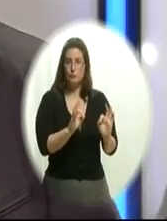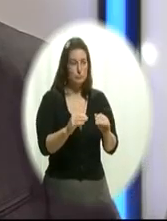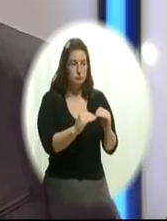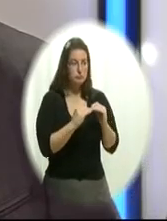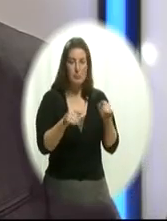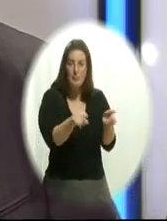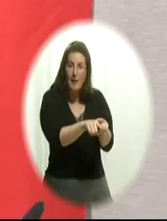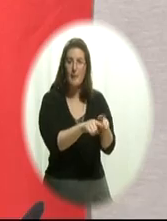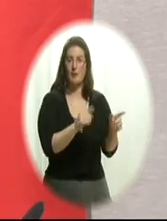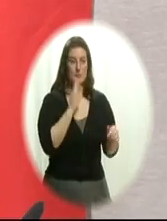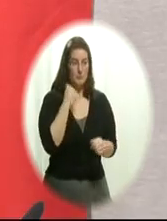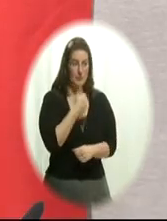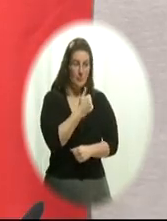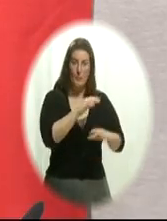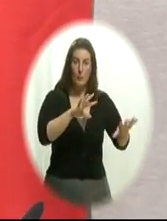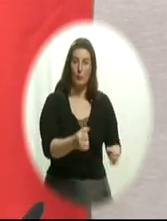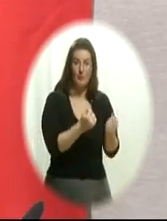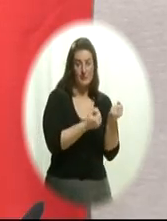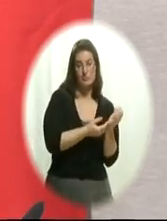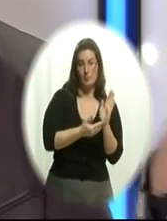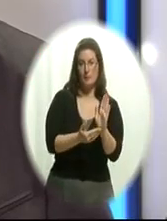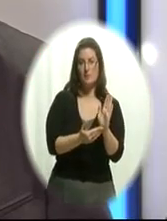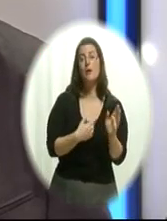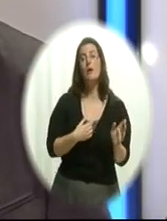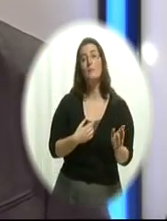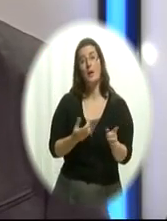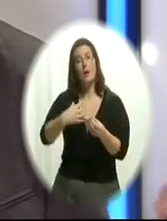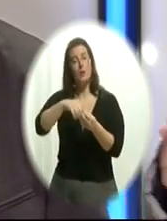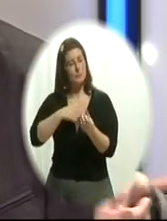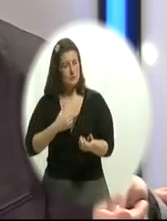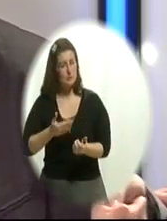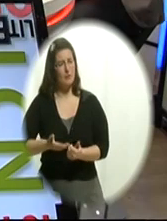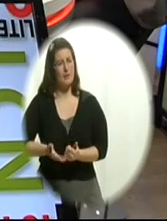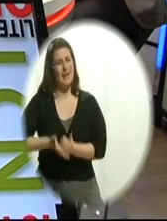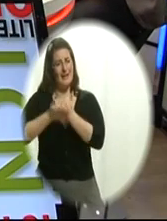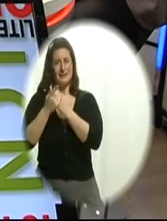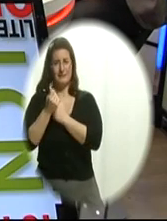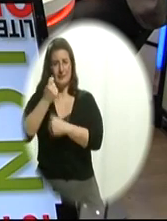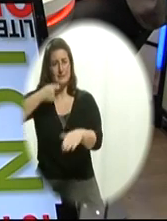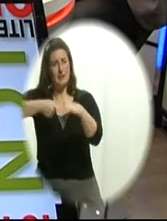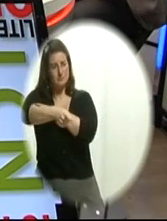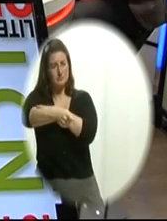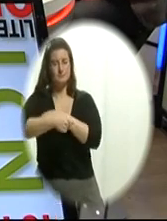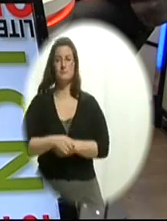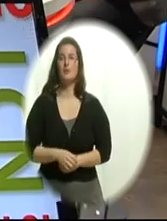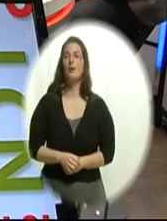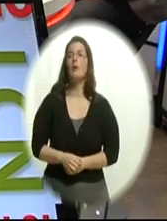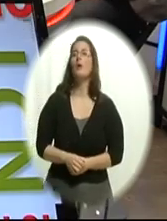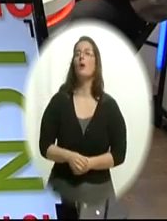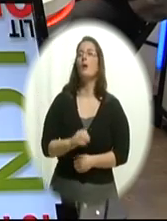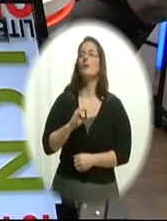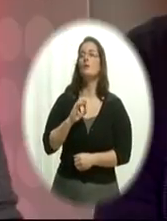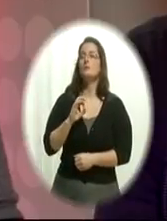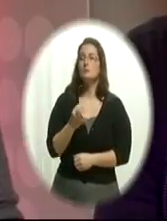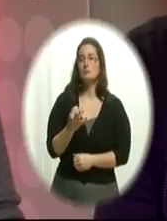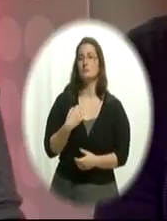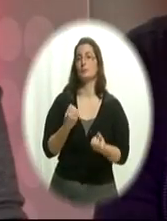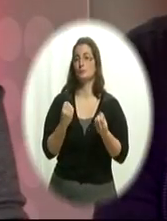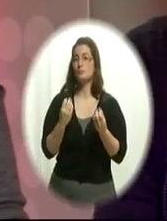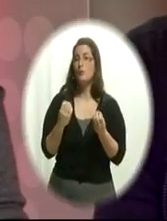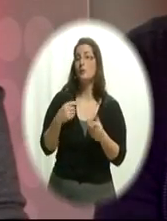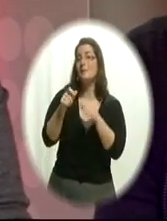il amène obligatoirement son savoir-faire. Donc, oui, il y a une aide financière en plus. C'est souvent un petit peu le frein. Quoi. Il y a d'abord, par rapport aux